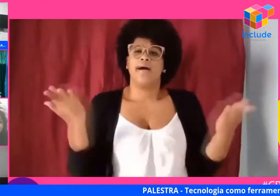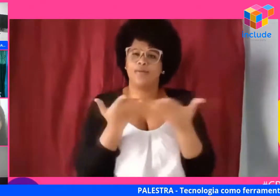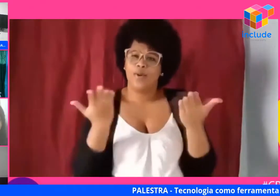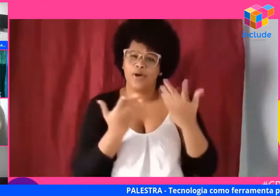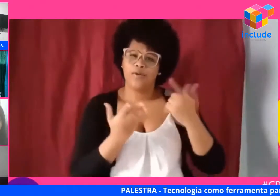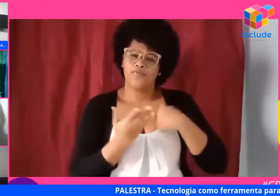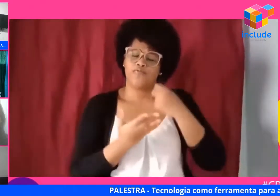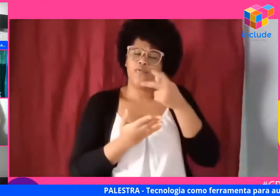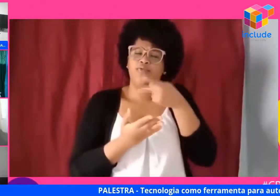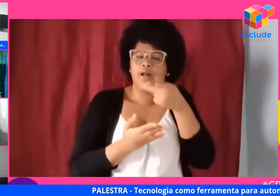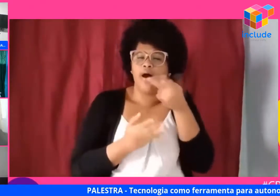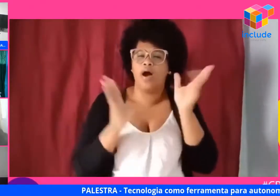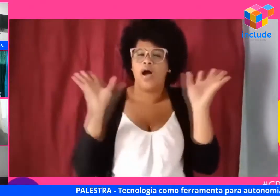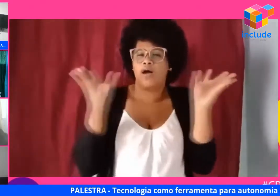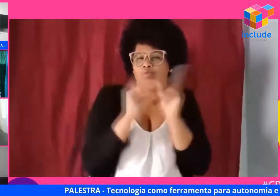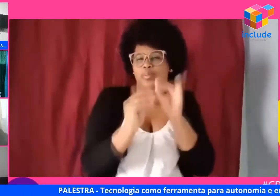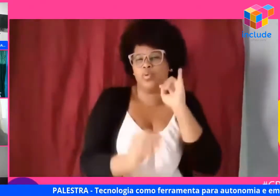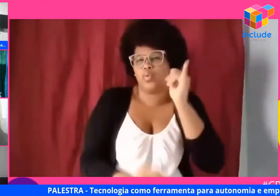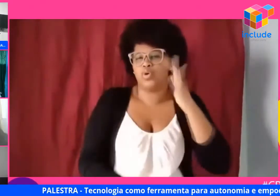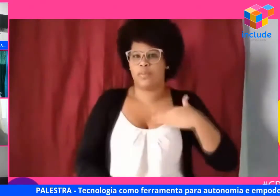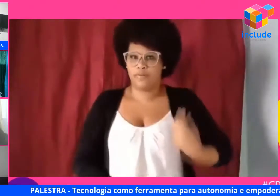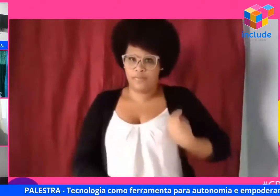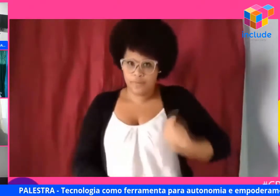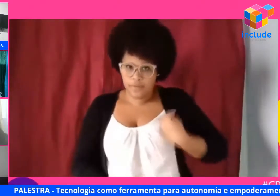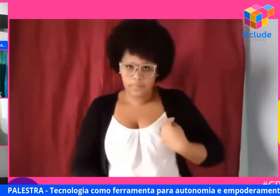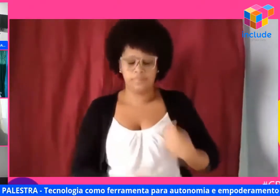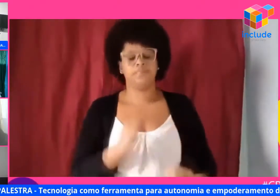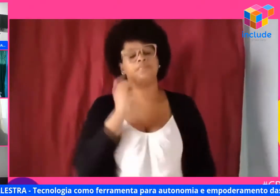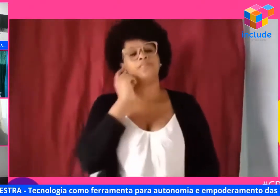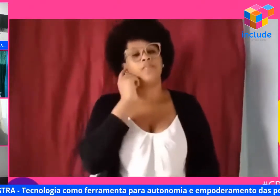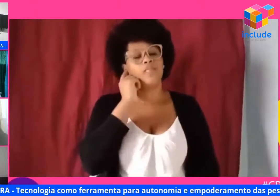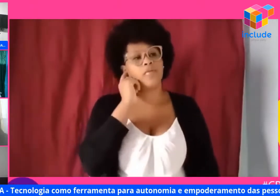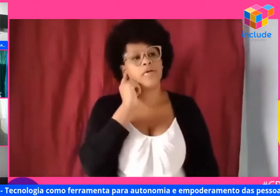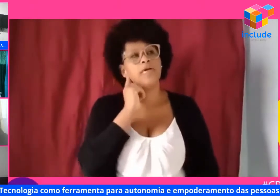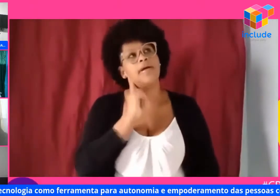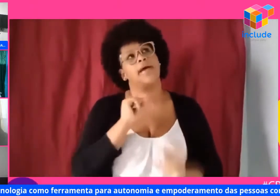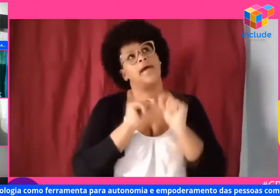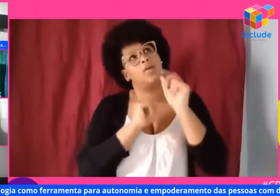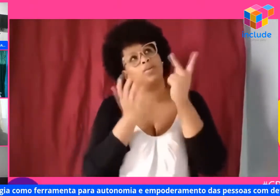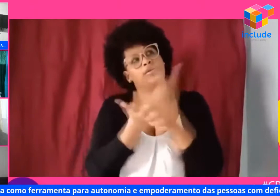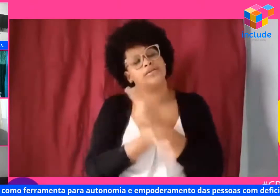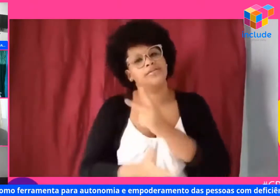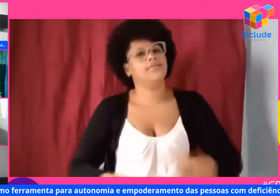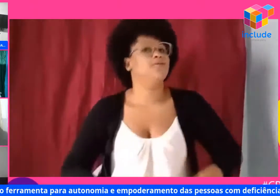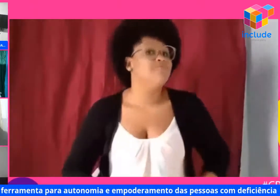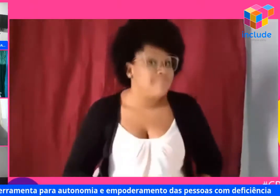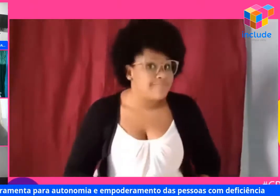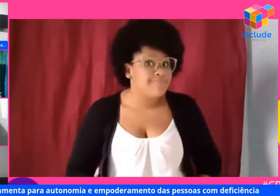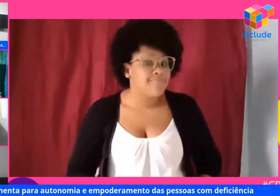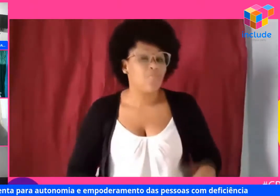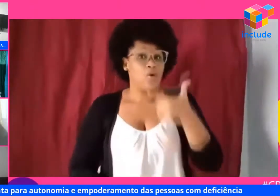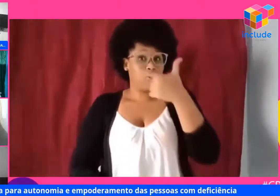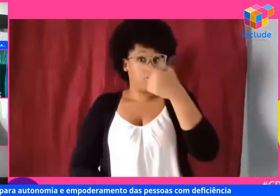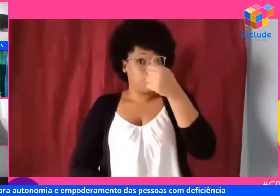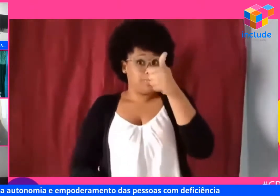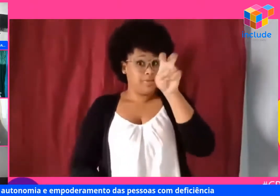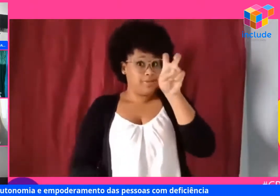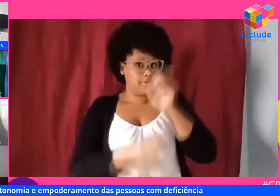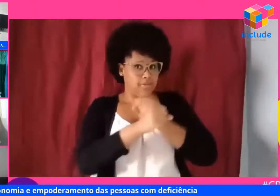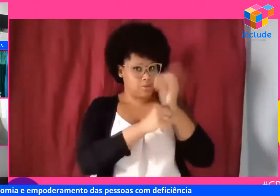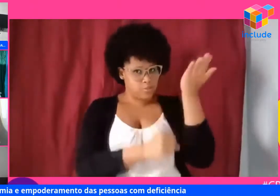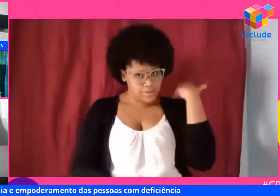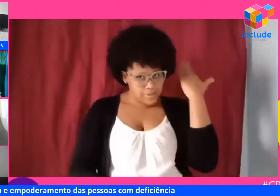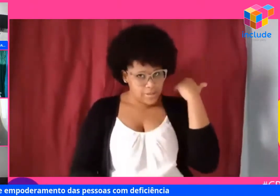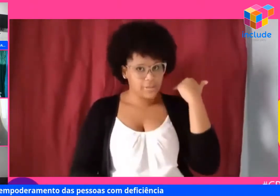formatura. Então, eu vou falar um pouco resumidamente da experiência de vida que passei no ITBA. Como foi?